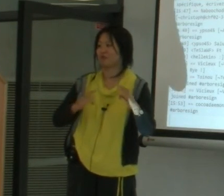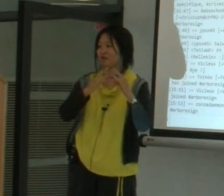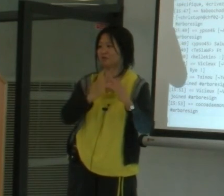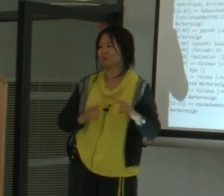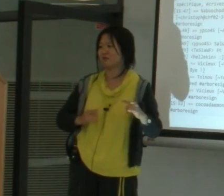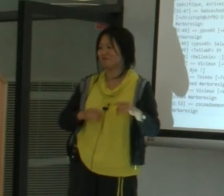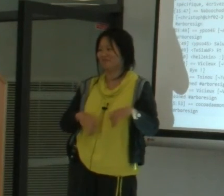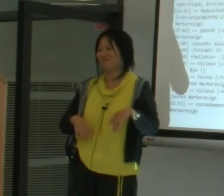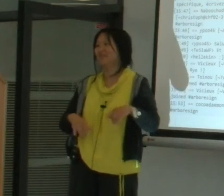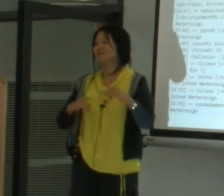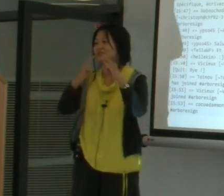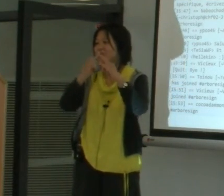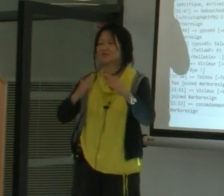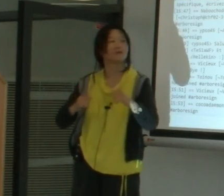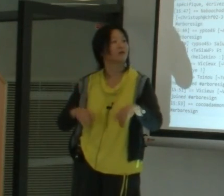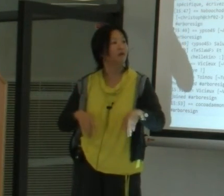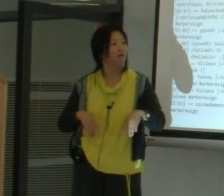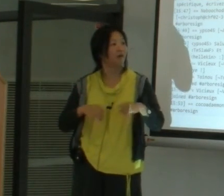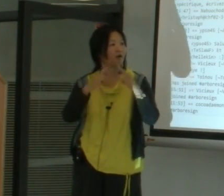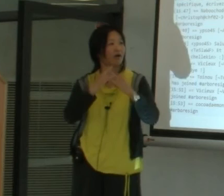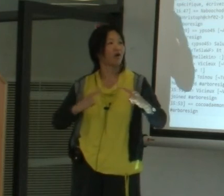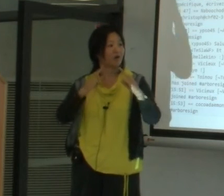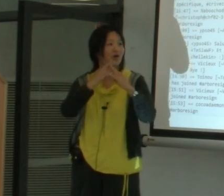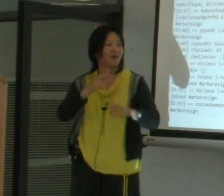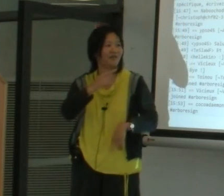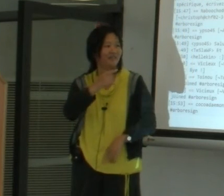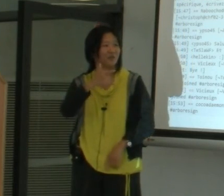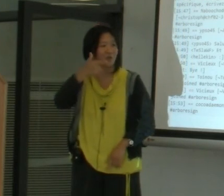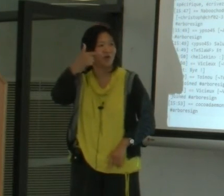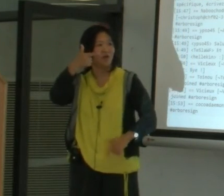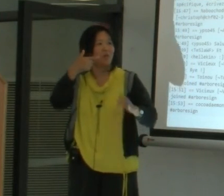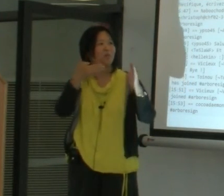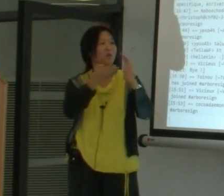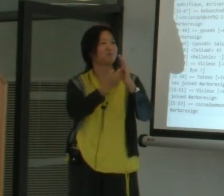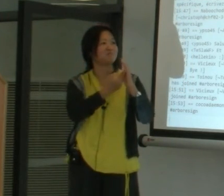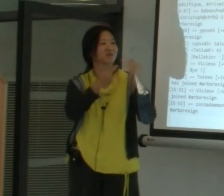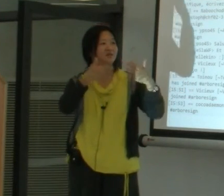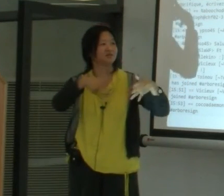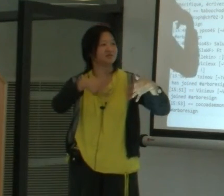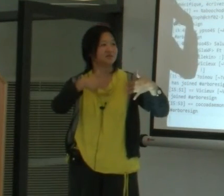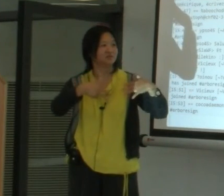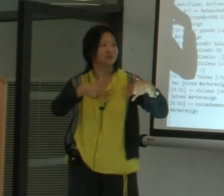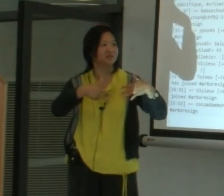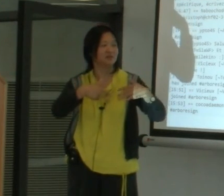Un camp de quoi? Un camp. Il sait de quoi on parle.